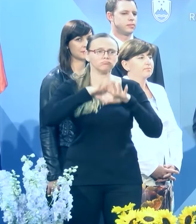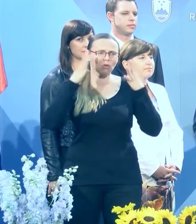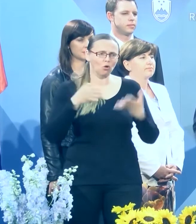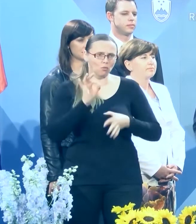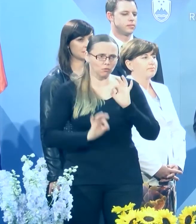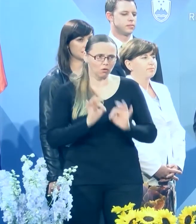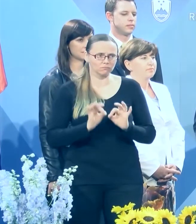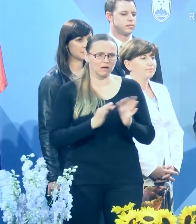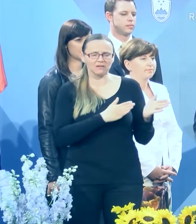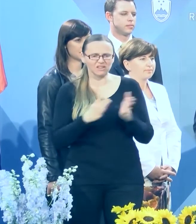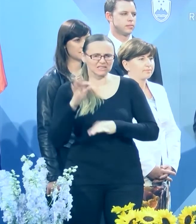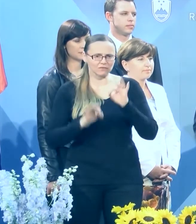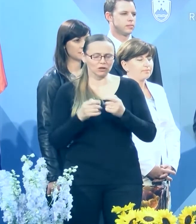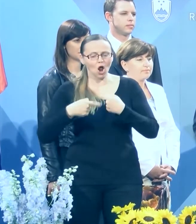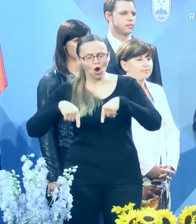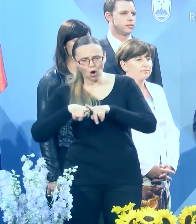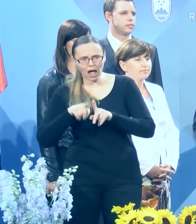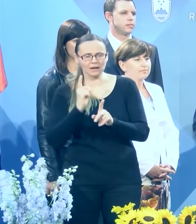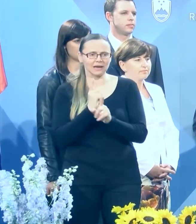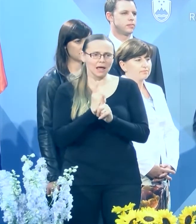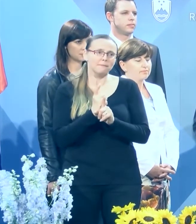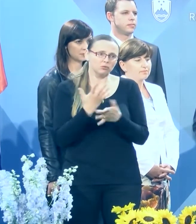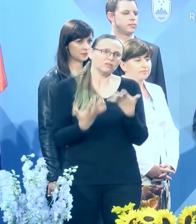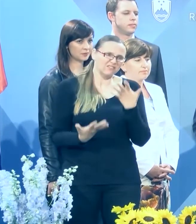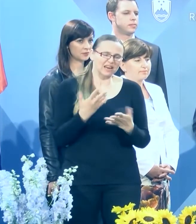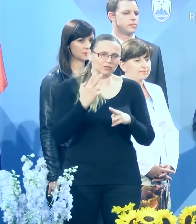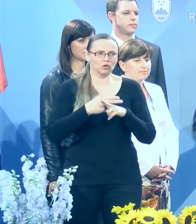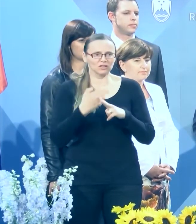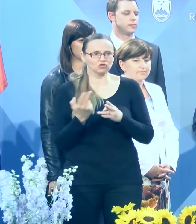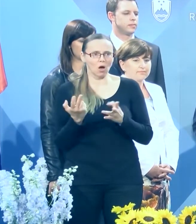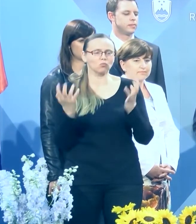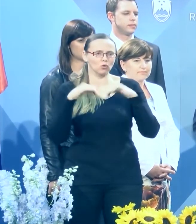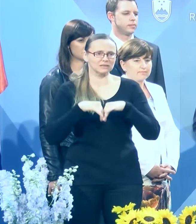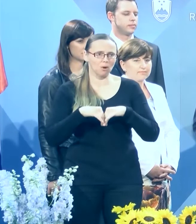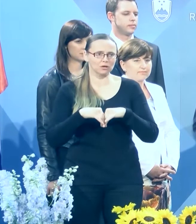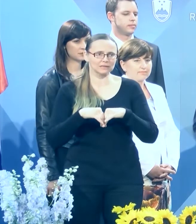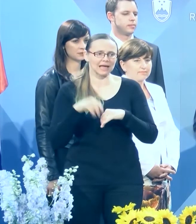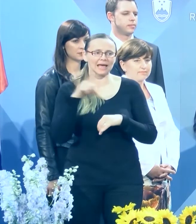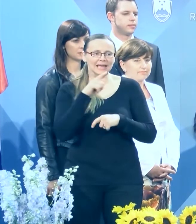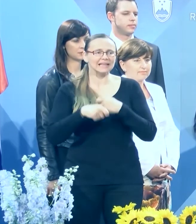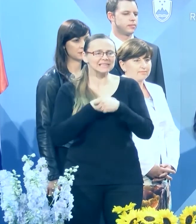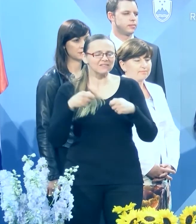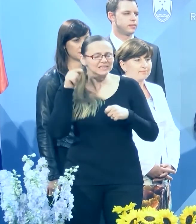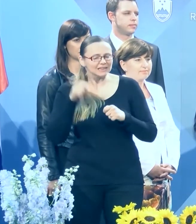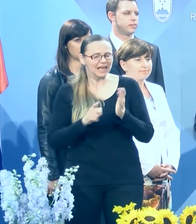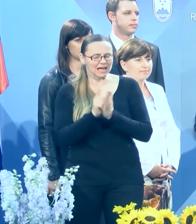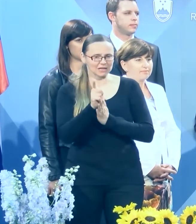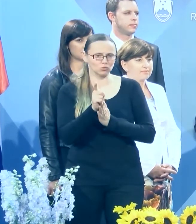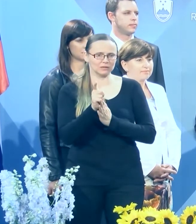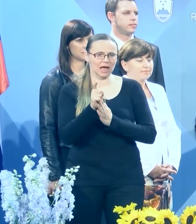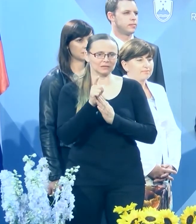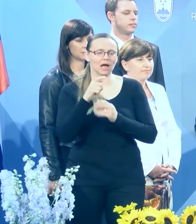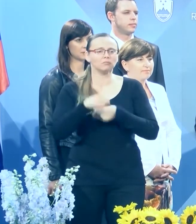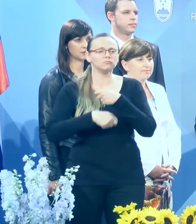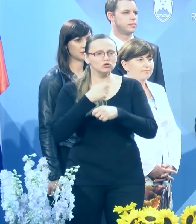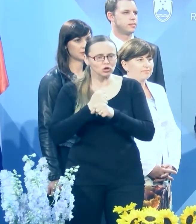volitev, tako lokalne, kakor tudi po vsej verjetnosti državno-zborske, in zaveza tega rezultata, zaveza sodelovanja je